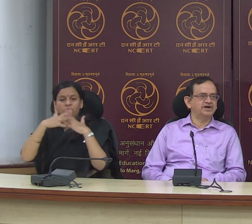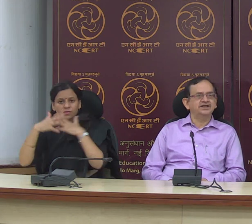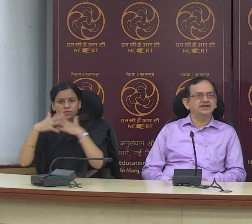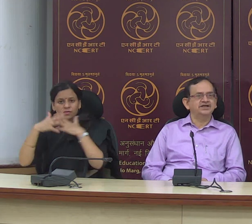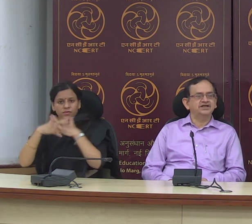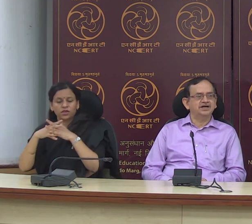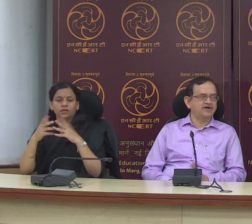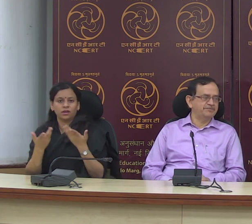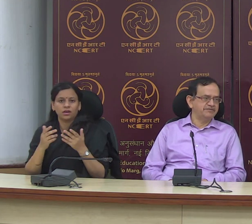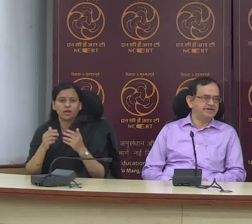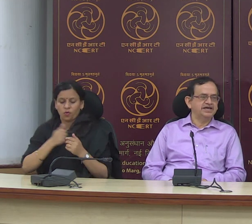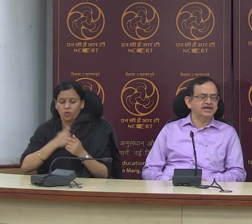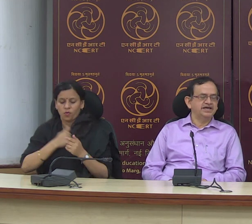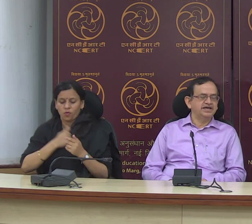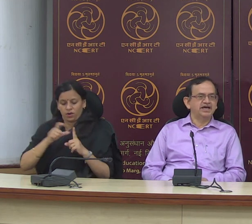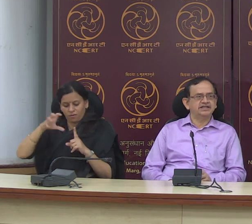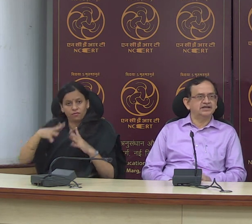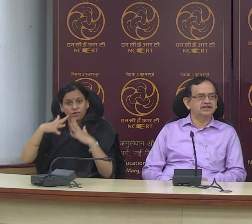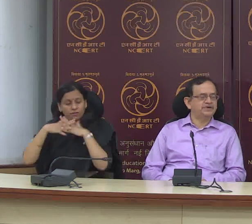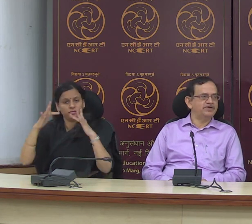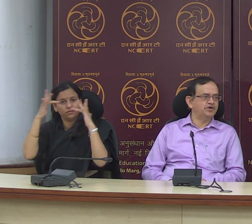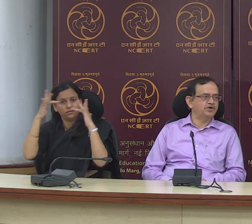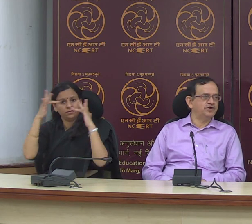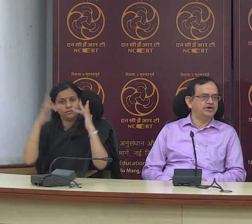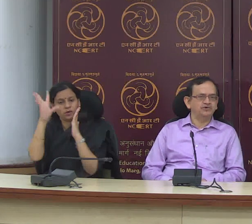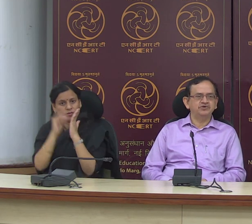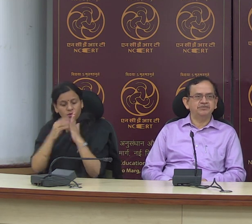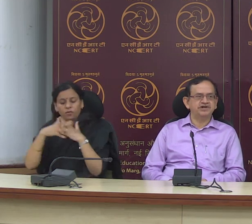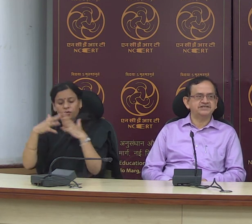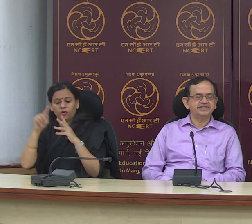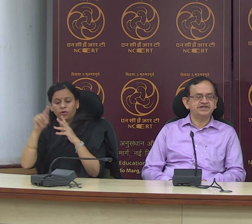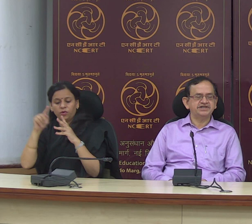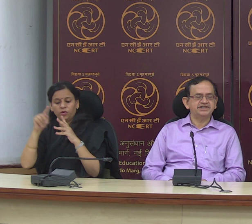ऑफ आवर डिपार्टमेंट एंड इट विल बी अवेलेबल ऑन